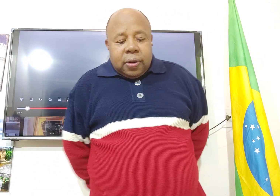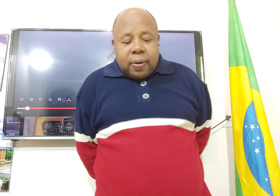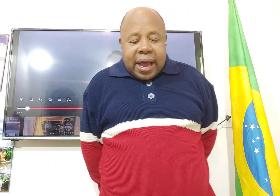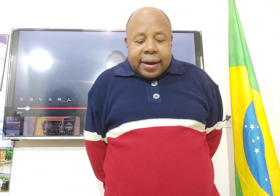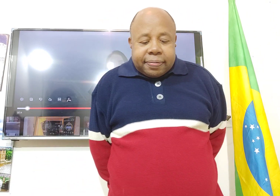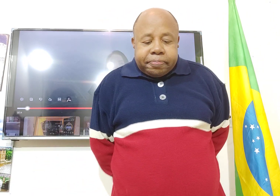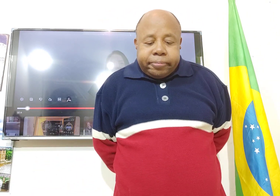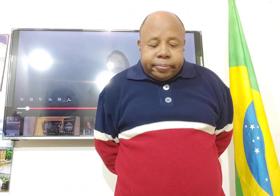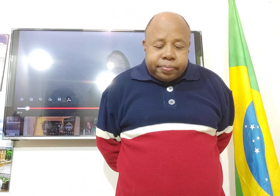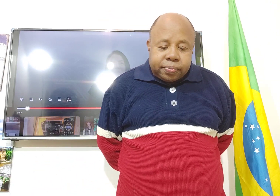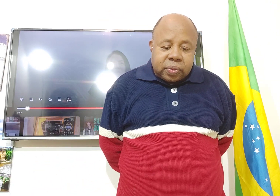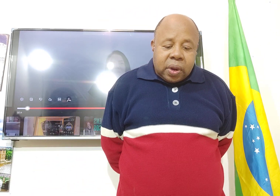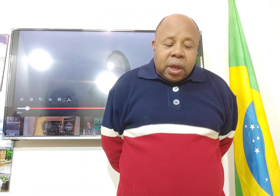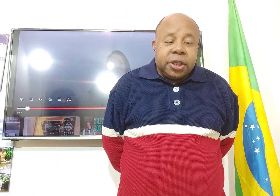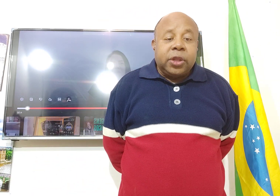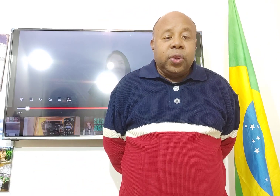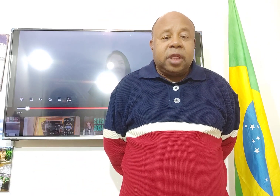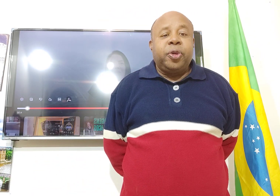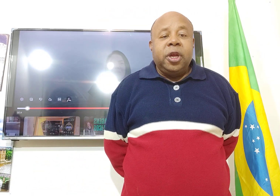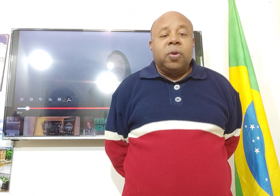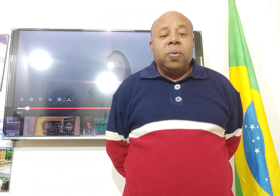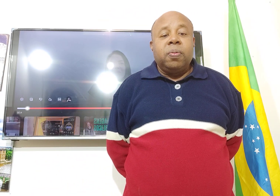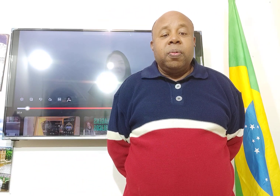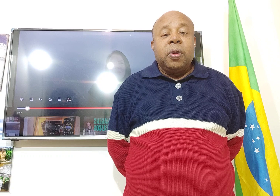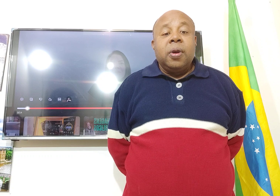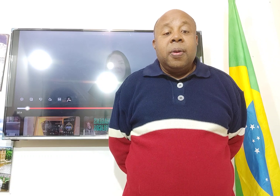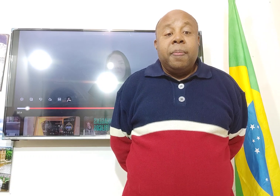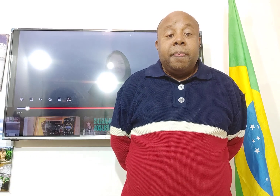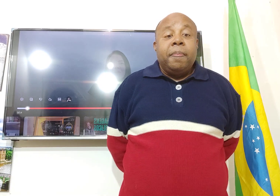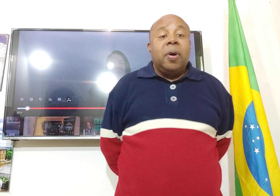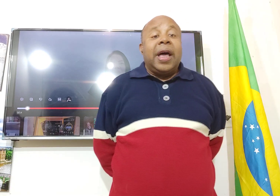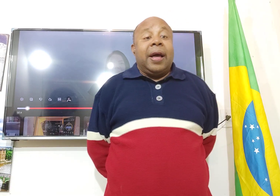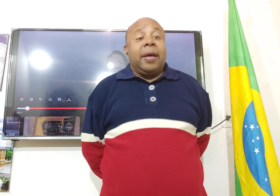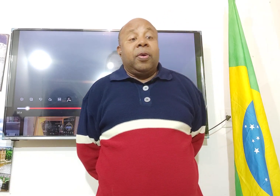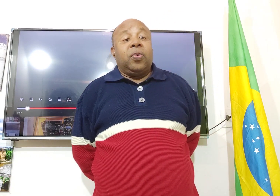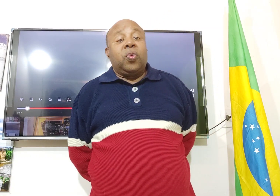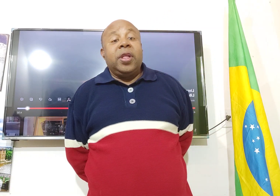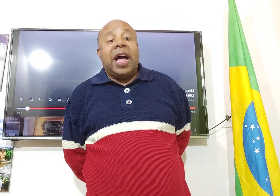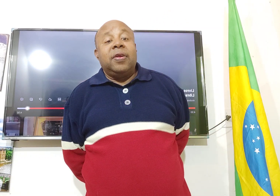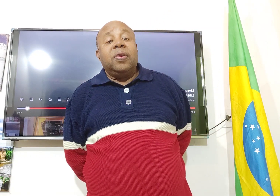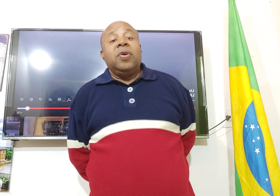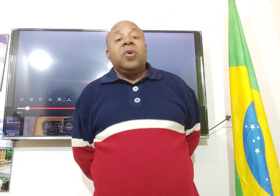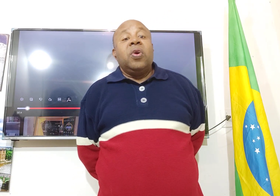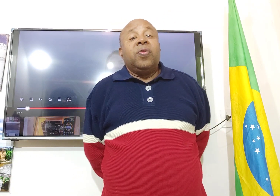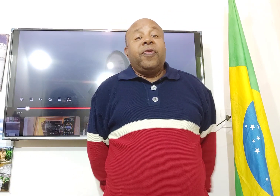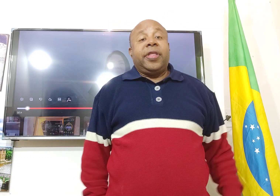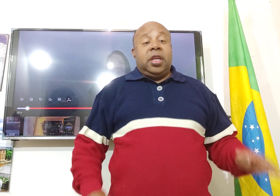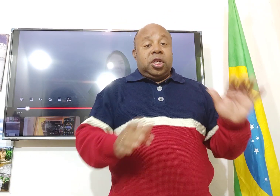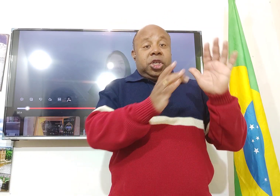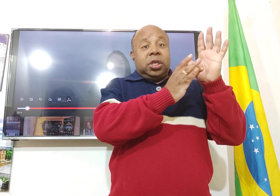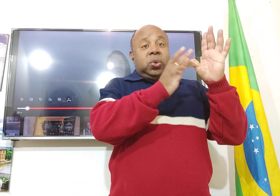Vamos lá. Jesus respondeu. Vamos lá. Cuidado. Você fala assim,